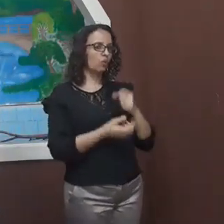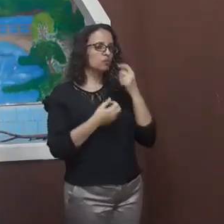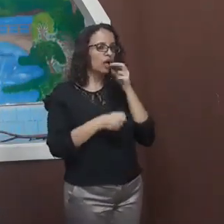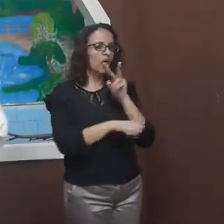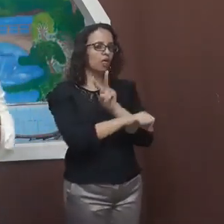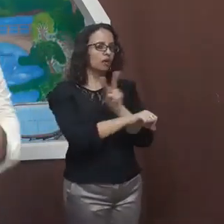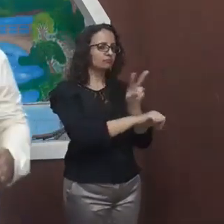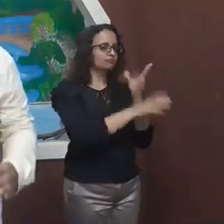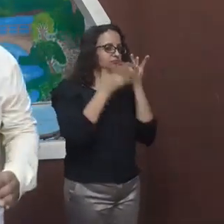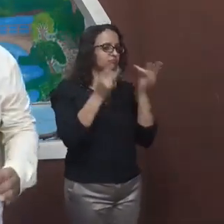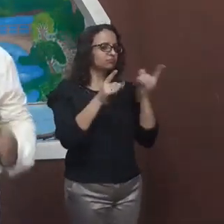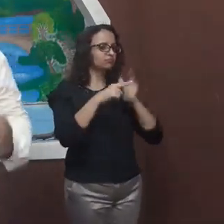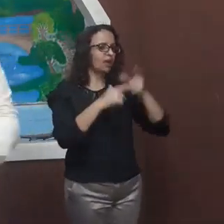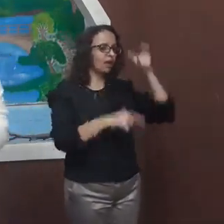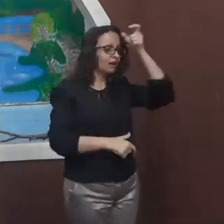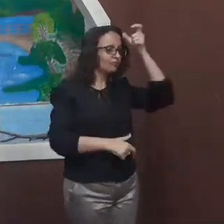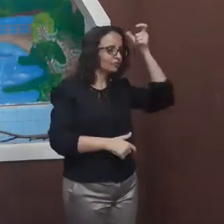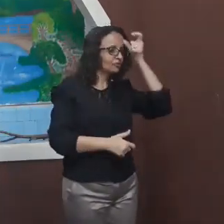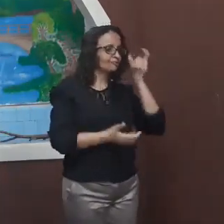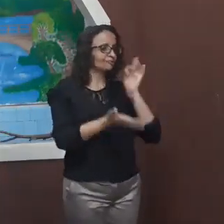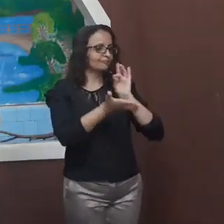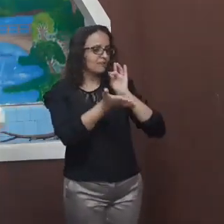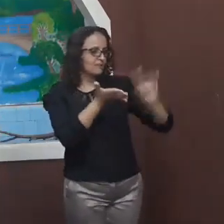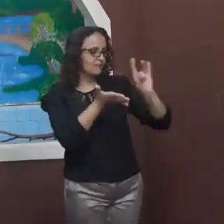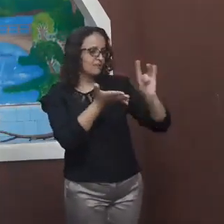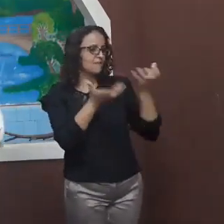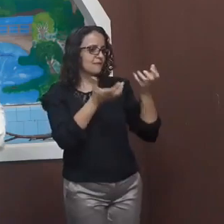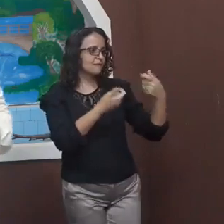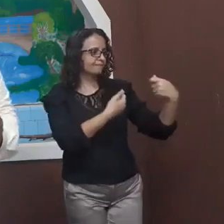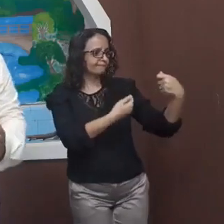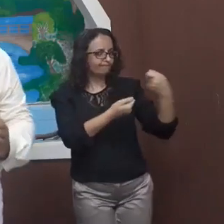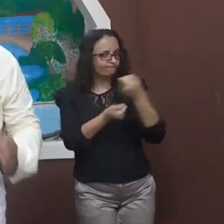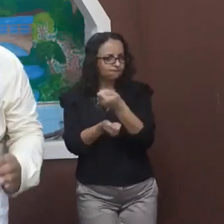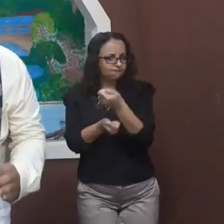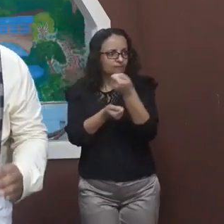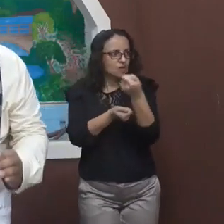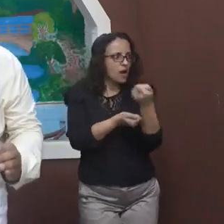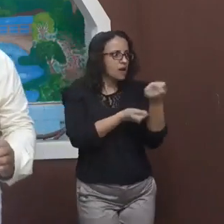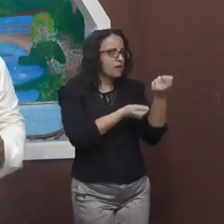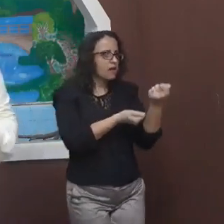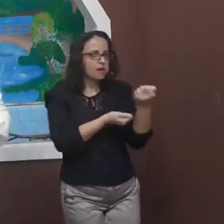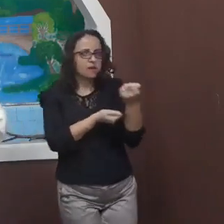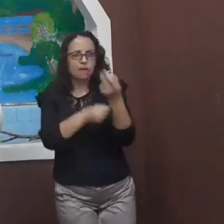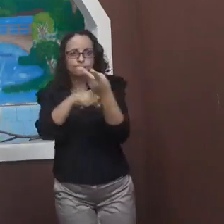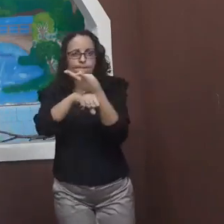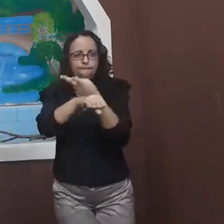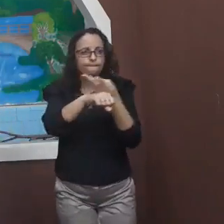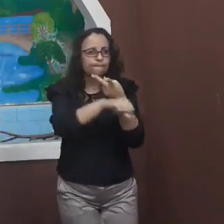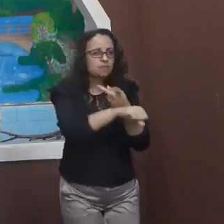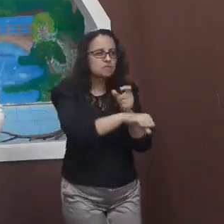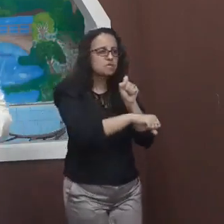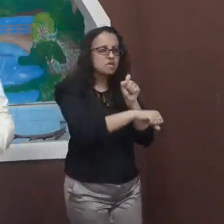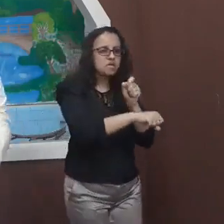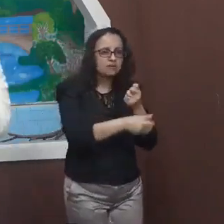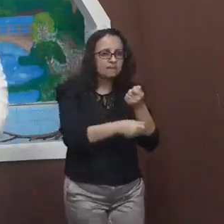O diabo, vosso inimigo, anda ao redor, como um leão rugindo, procurando a quem possa